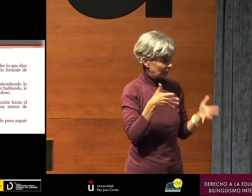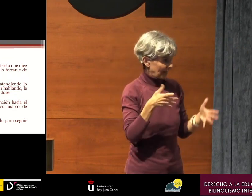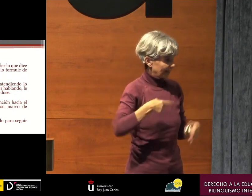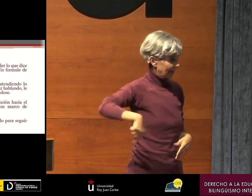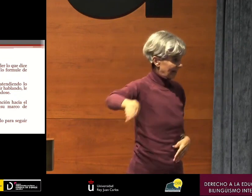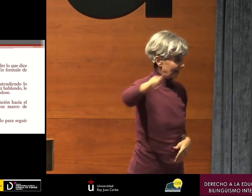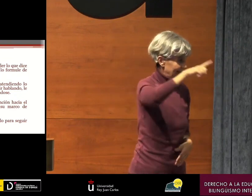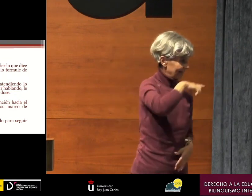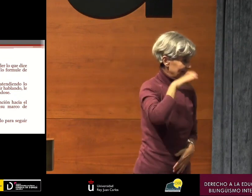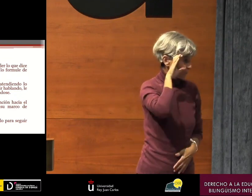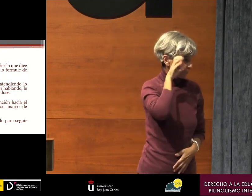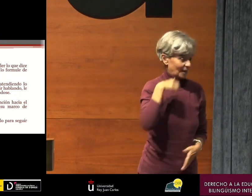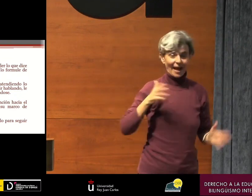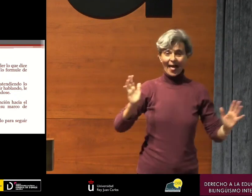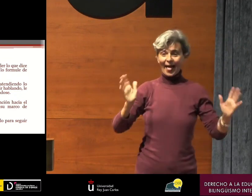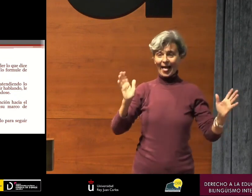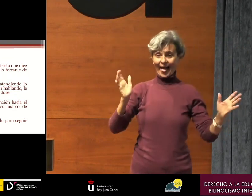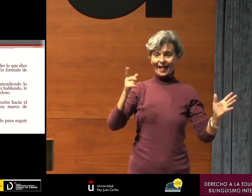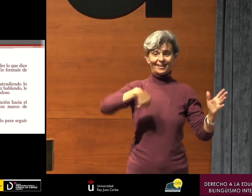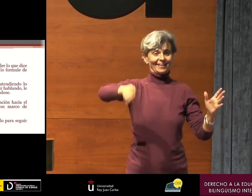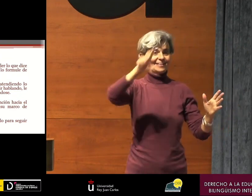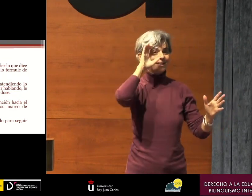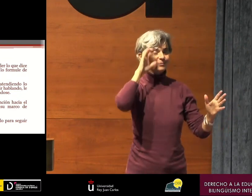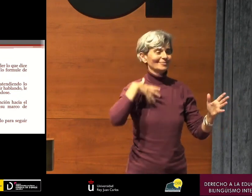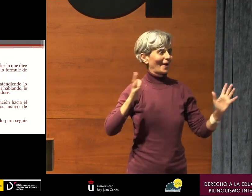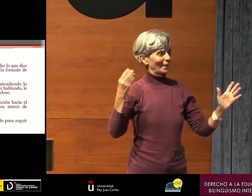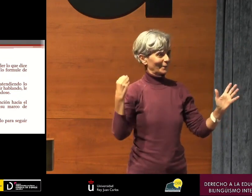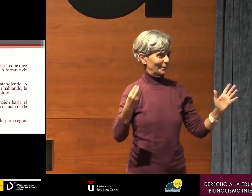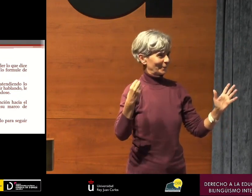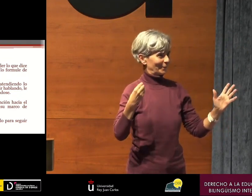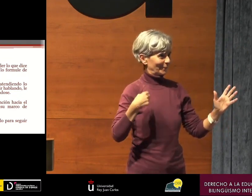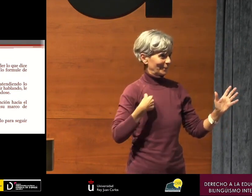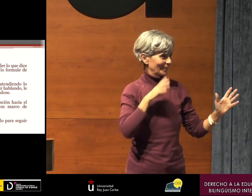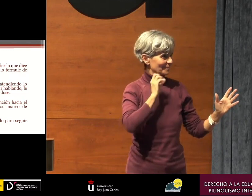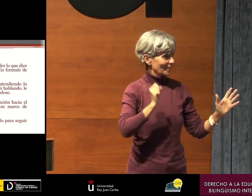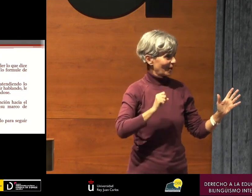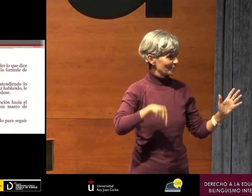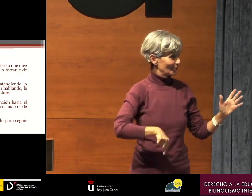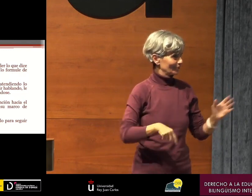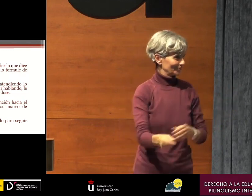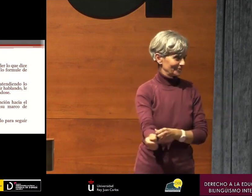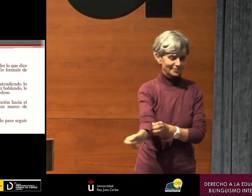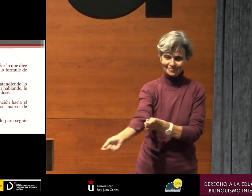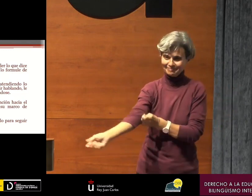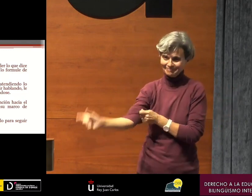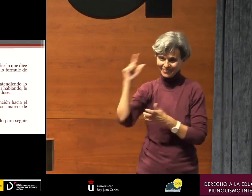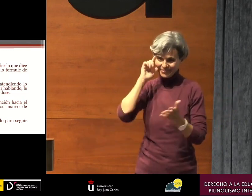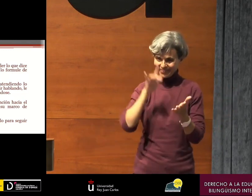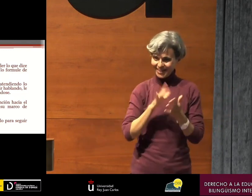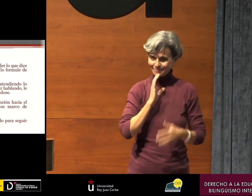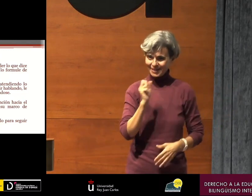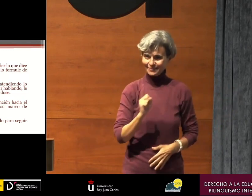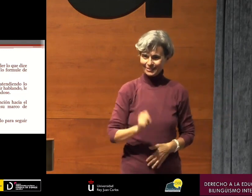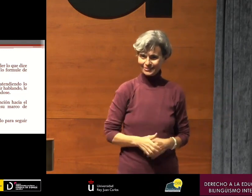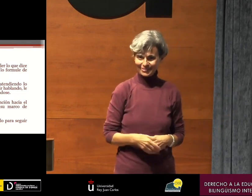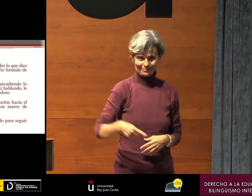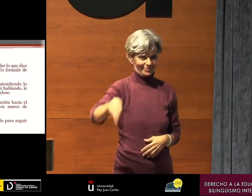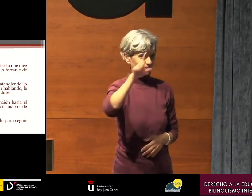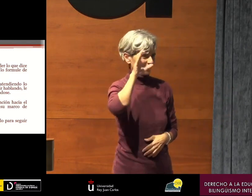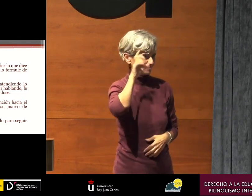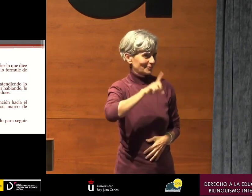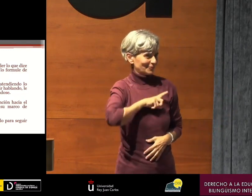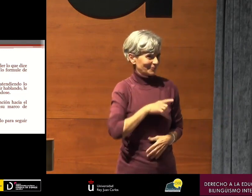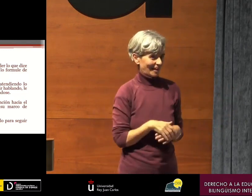escuchados, igual que a los adultos, ¿verdad? Nos gusta que nos escuchen, pues a ellos